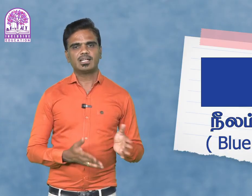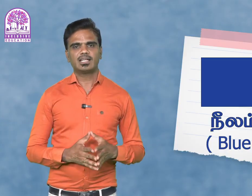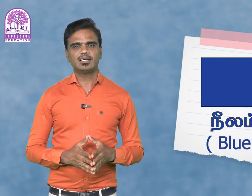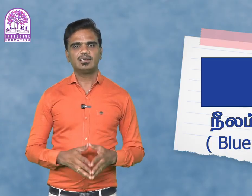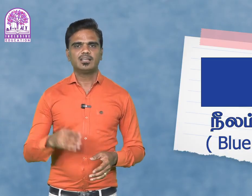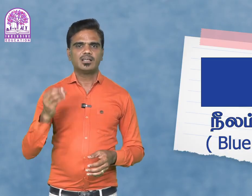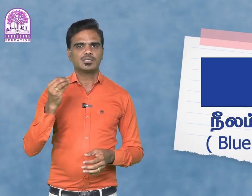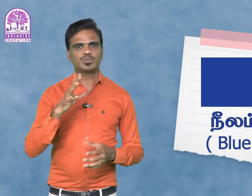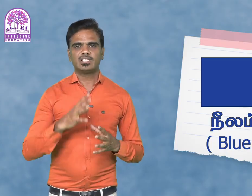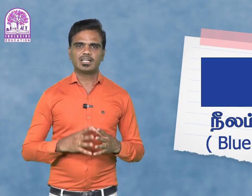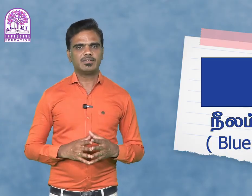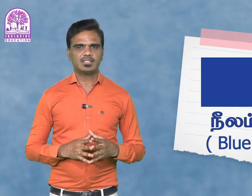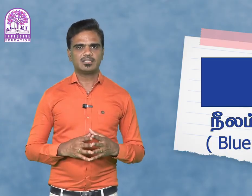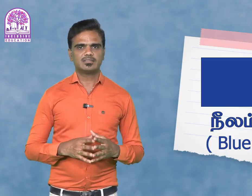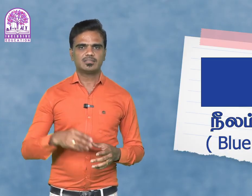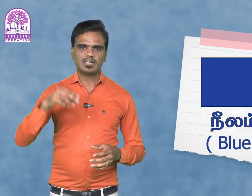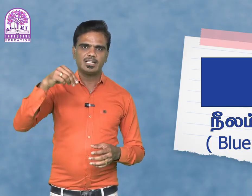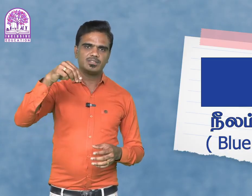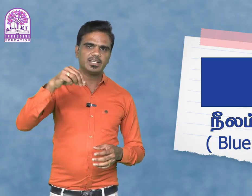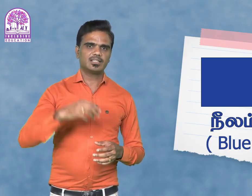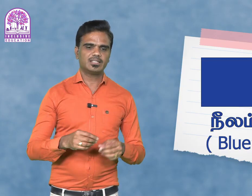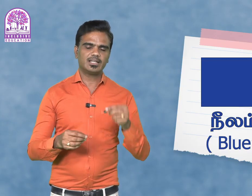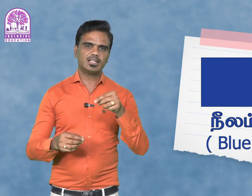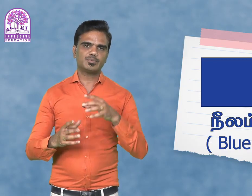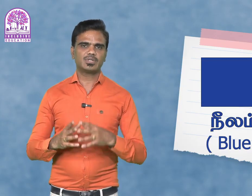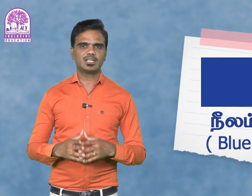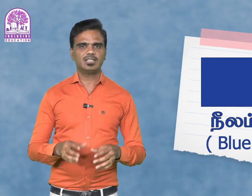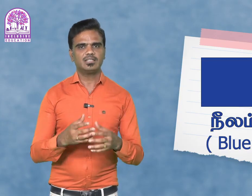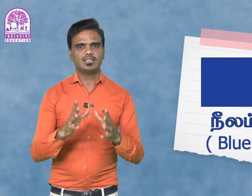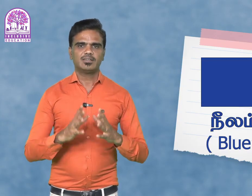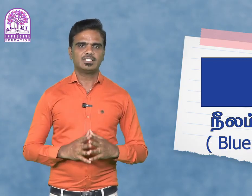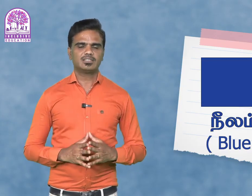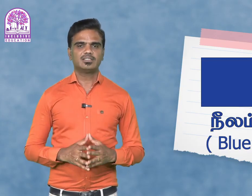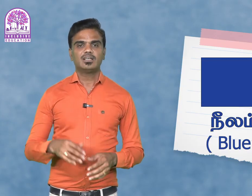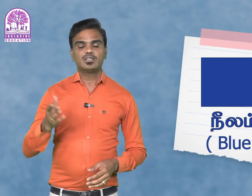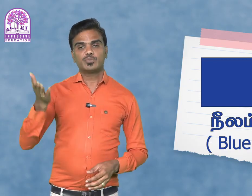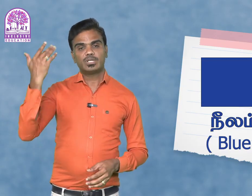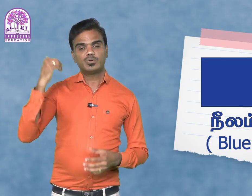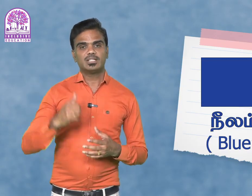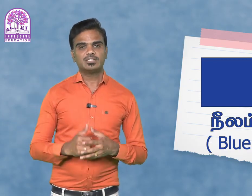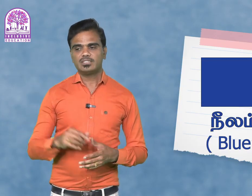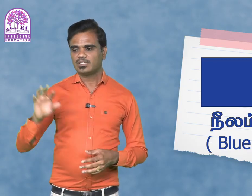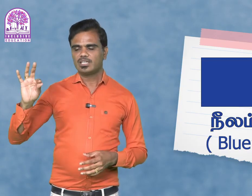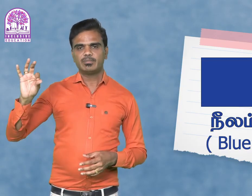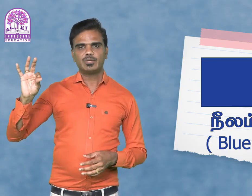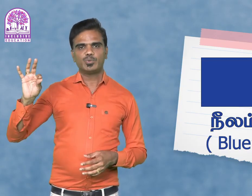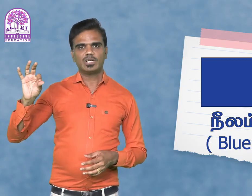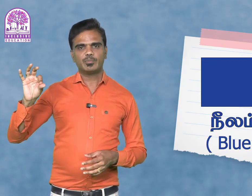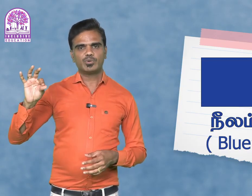நிறைய சொட்டு நிலங்கள்லாம் வந்துருச்சு. அழுத்தினோடனே எனக்கு இது 2 ட்ராப்ஸ் போடுறாங்க, வந்துடுது. ஸோ முன்னாடி உள்ளது இந்த மாதிரி ப்ளூ கலரில் பவுடர்